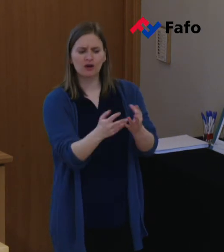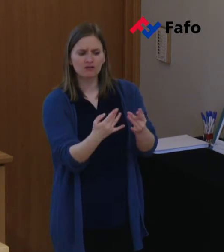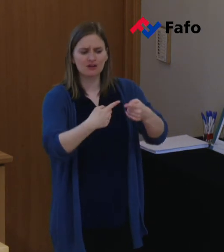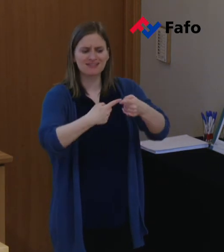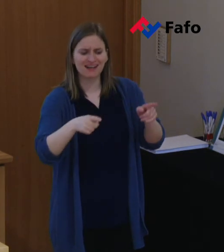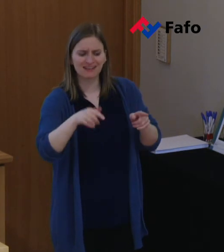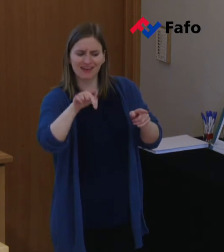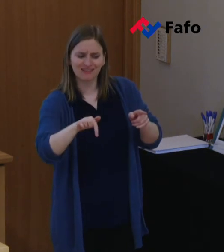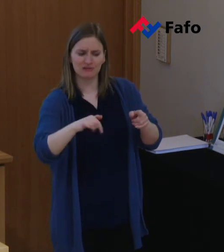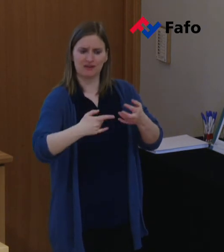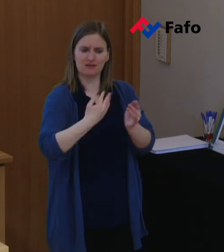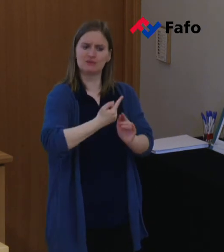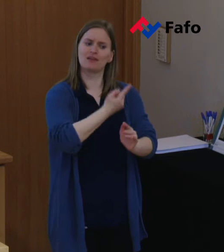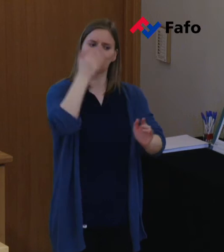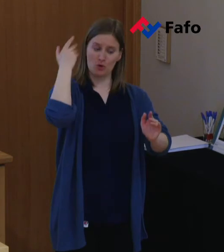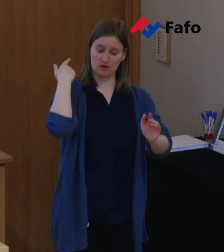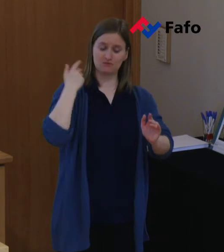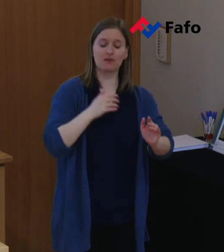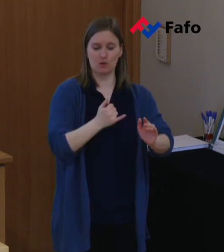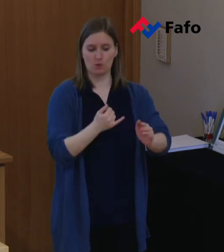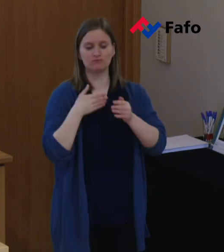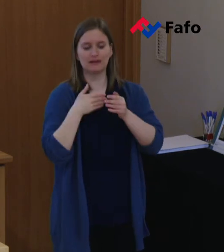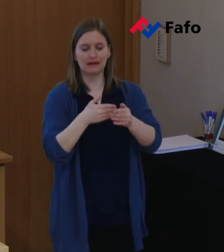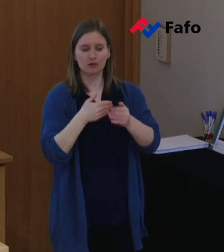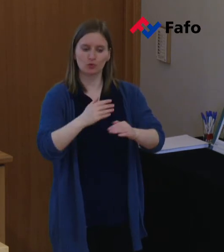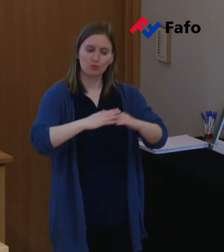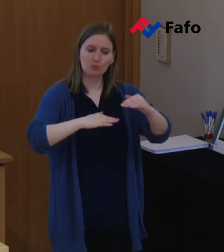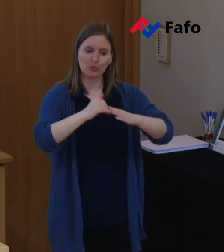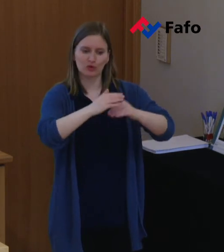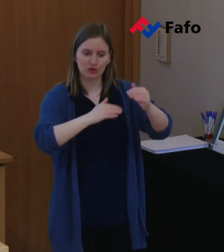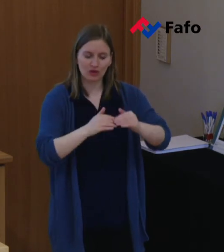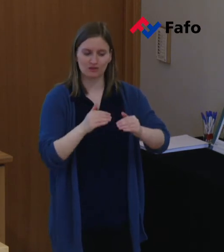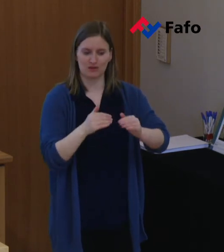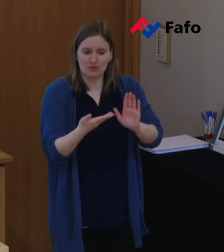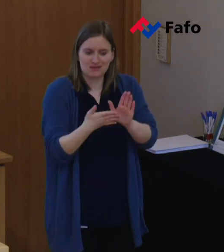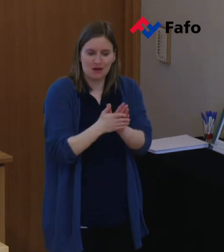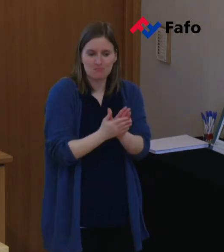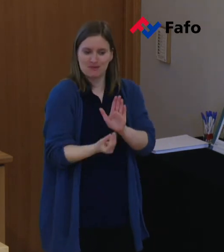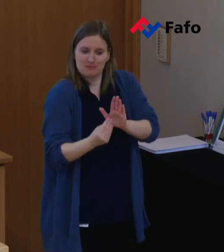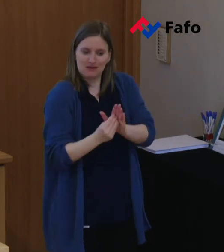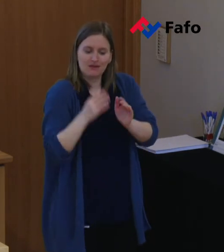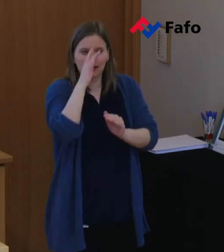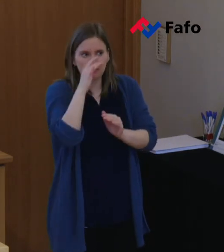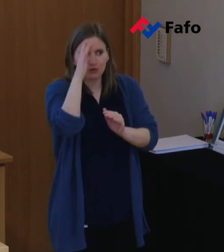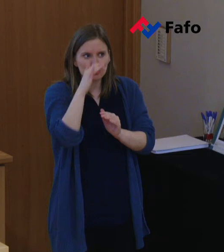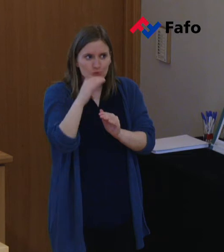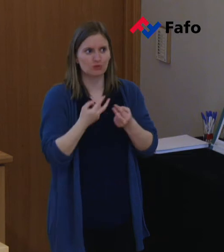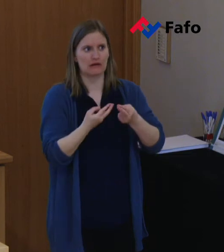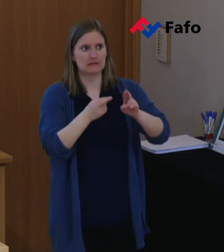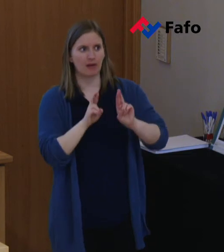skiller dette fra det dere har opplevd tidligere? Og da det nettopp relasjonsbyggingen. Det å sammen bidra til refleksjon,